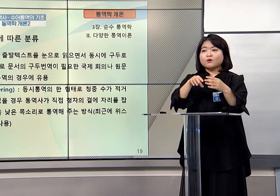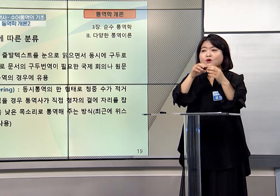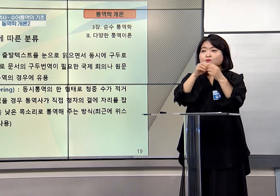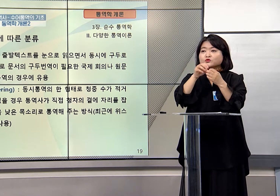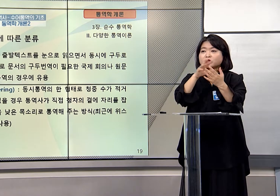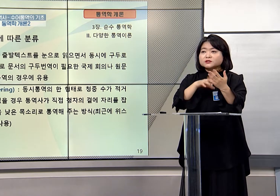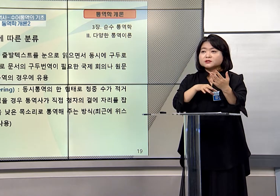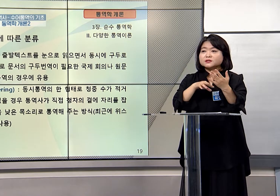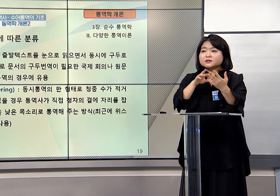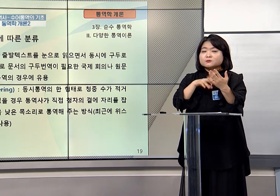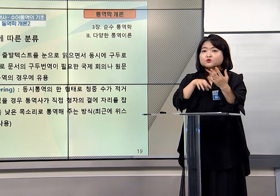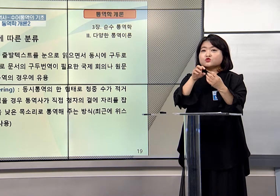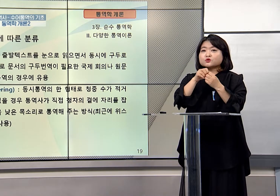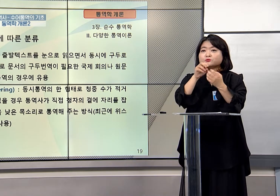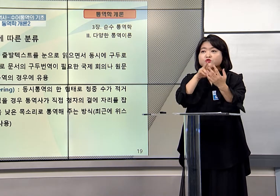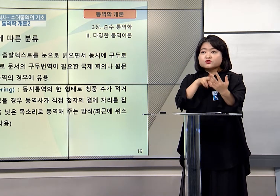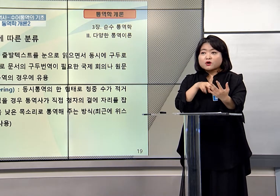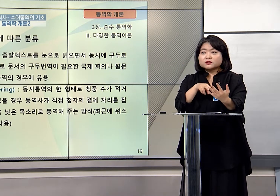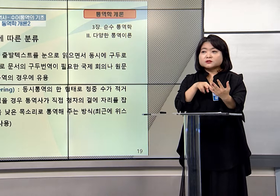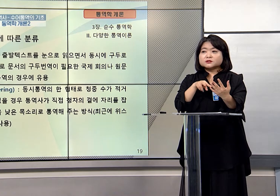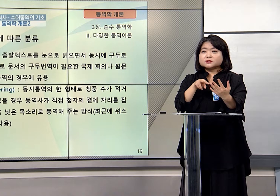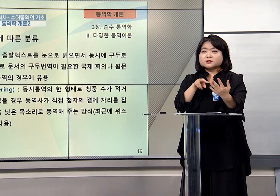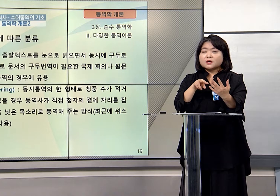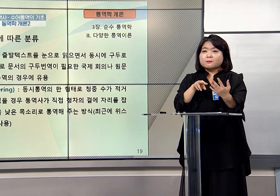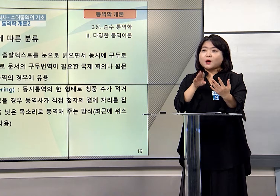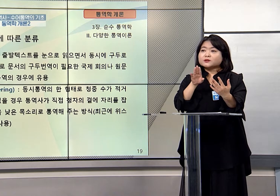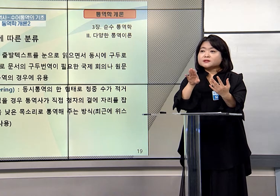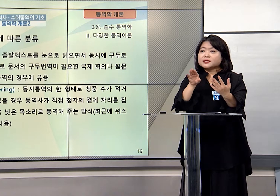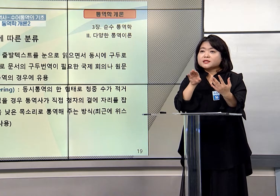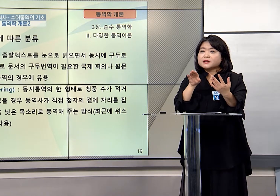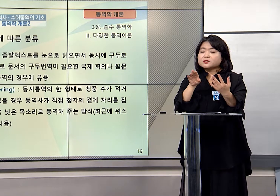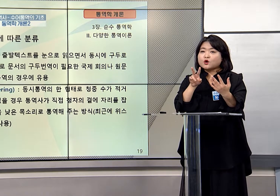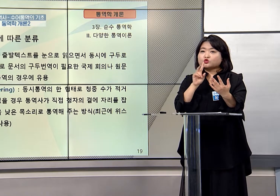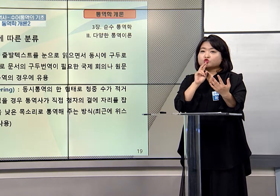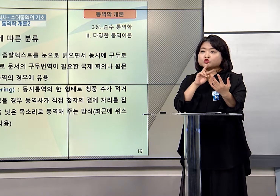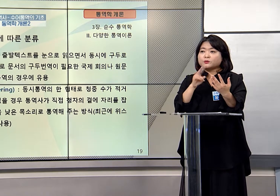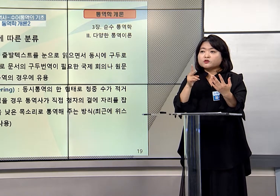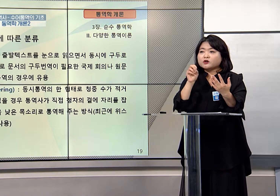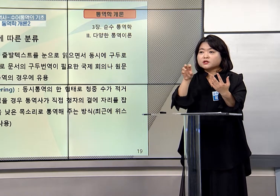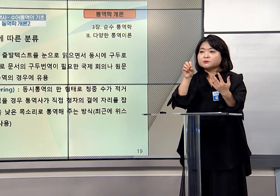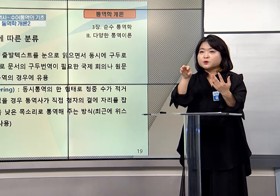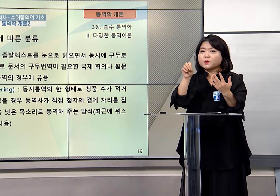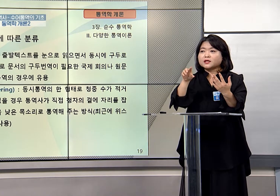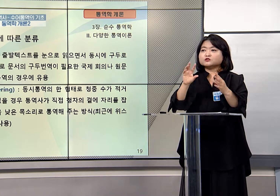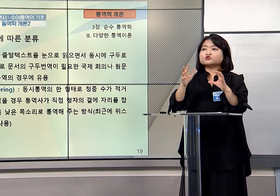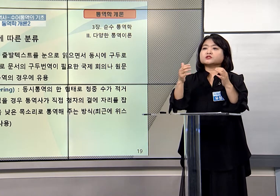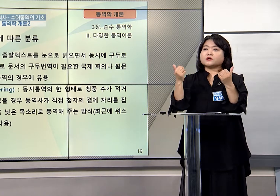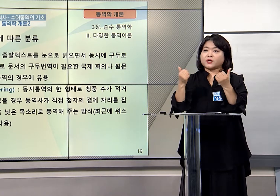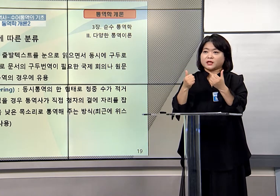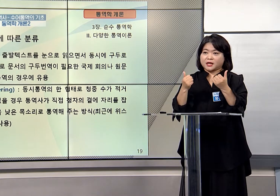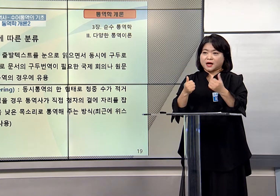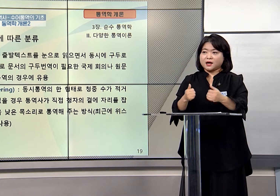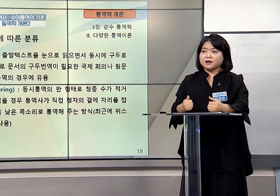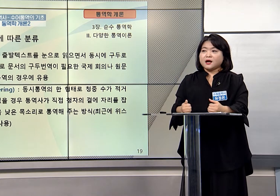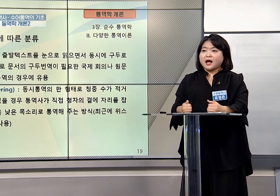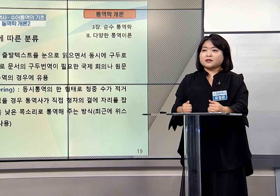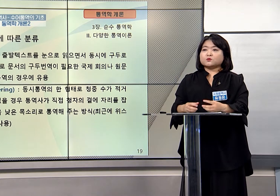문서를 바로 그 자리에서 구두 번역이 필요하는 국제회의나 아니면